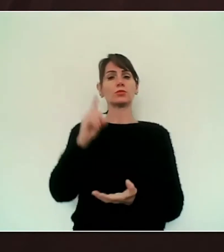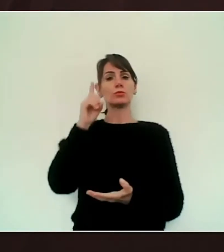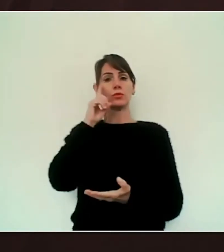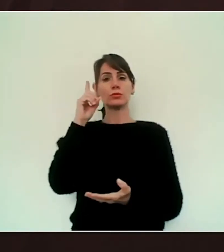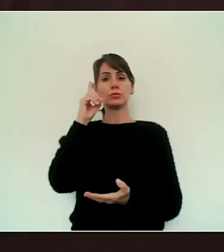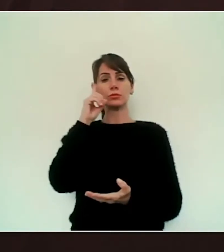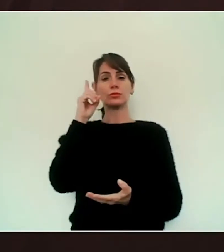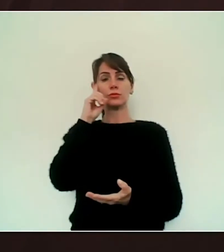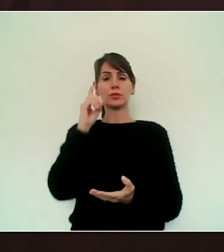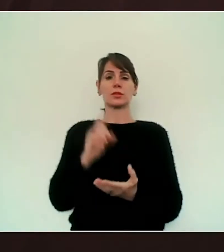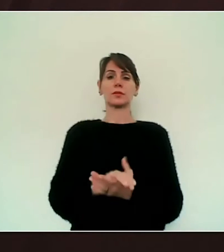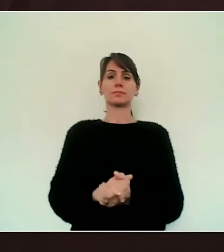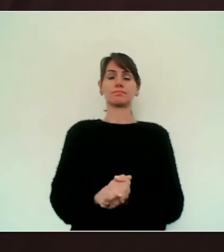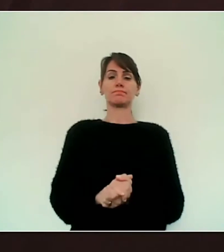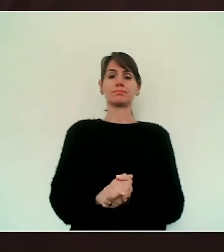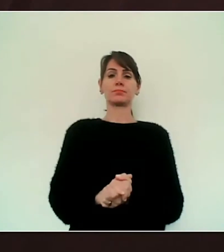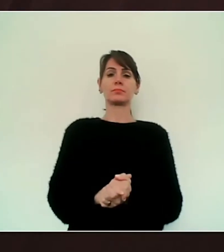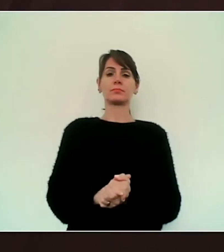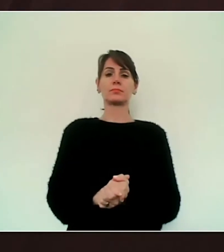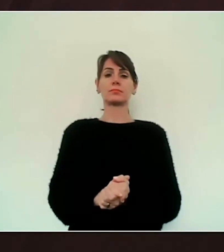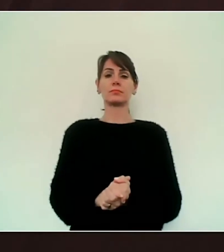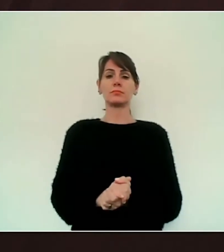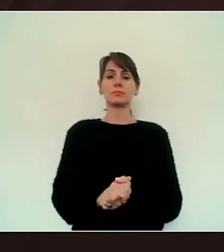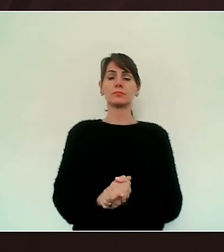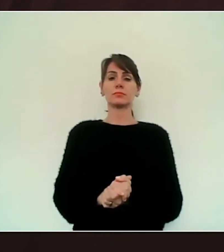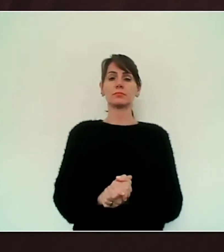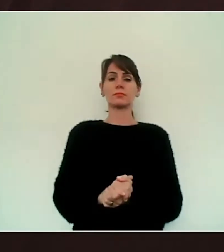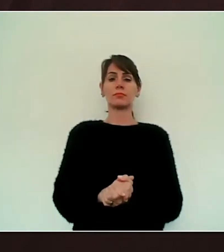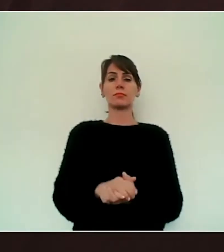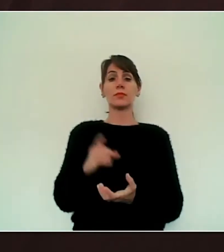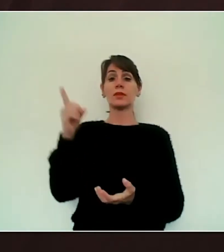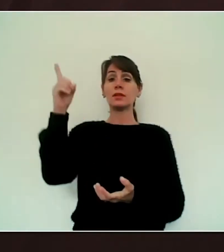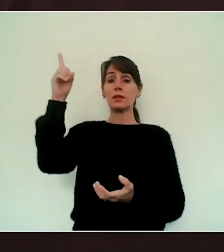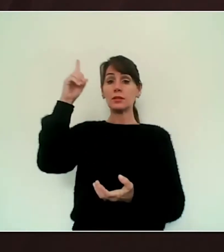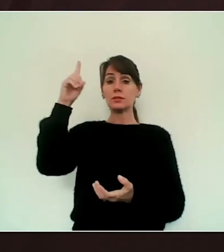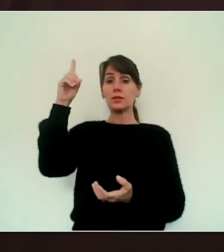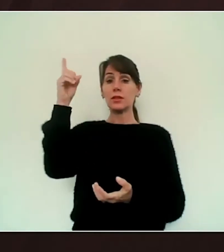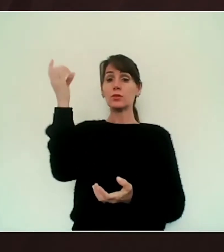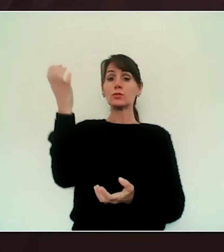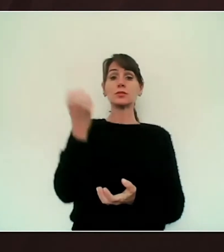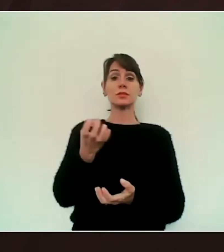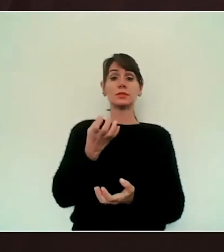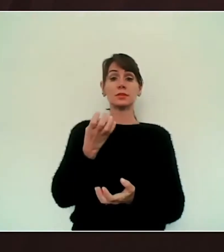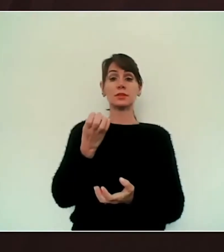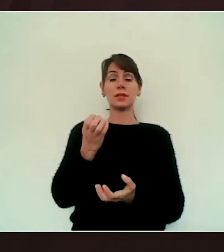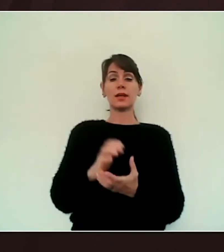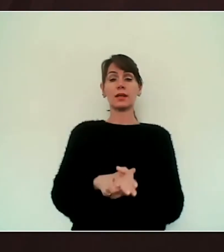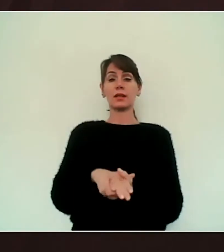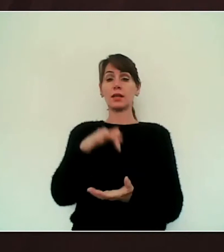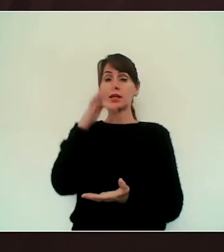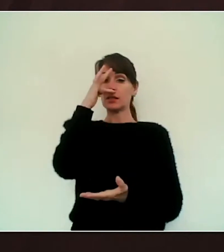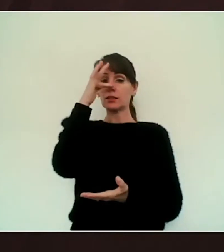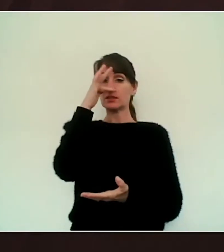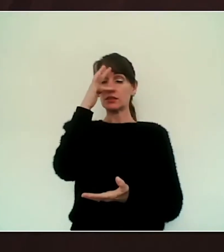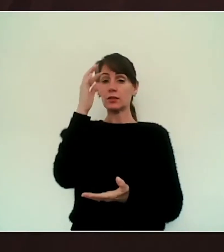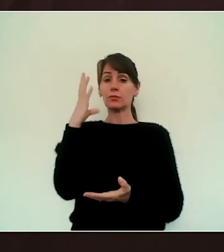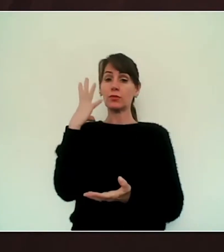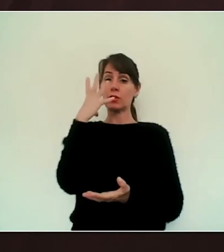E Deus espera o quê? Deus espera apenas que girassol bonito? Deus quer